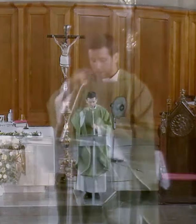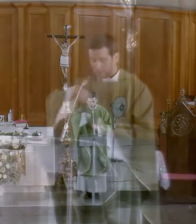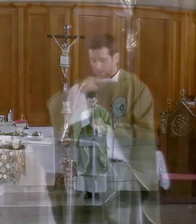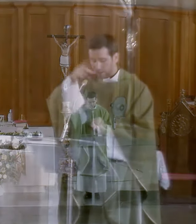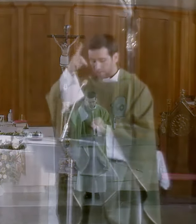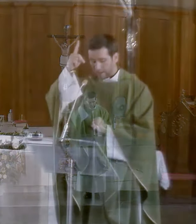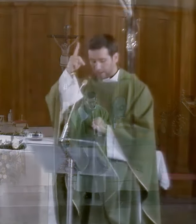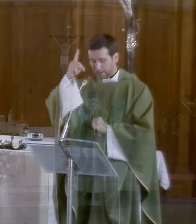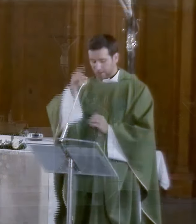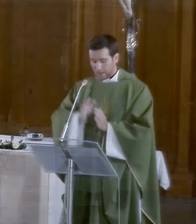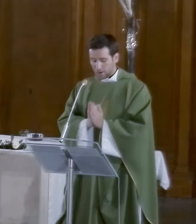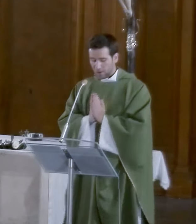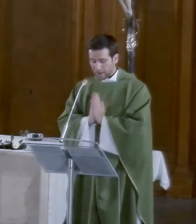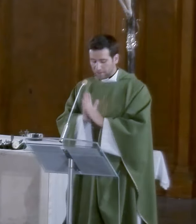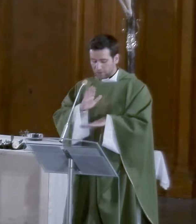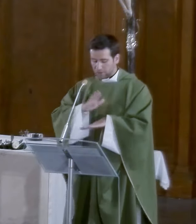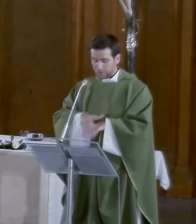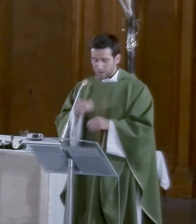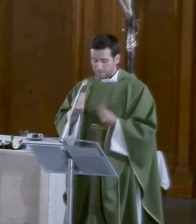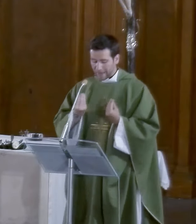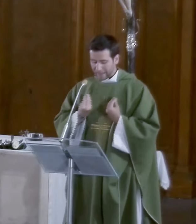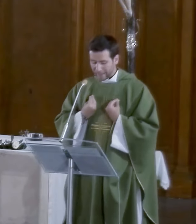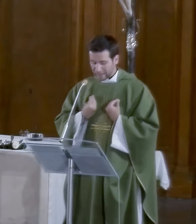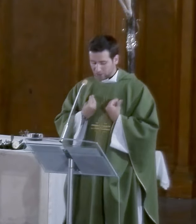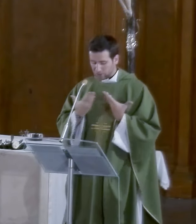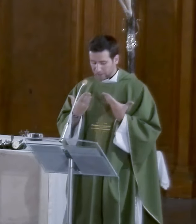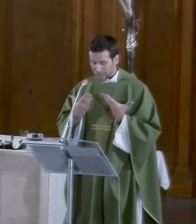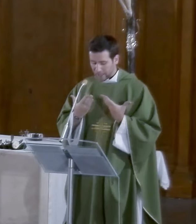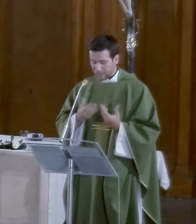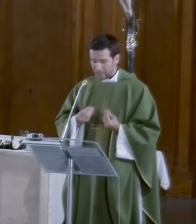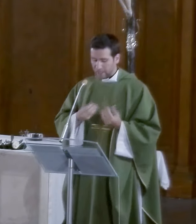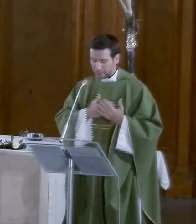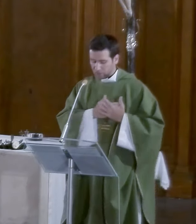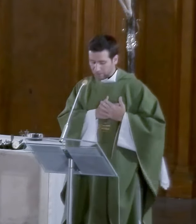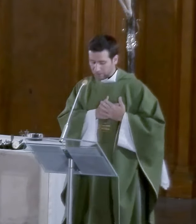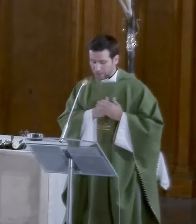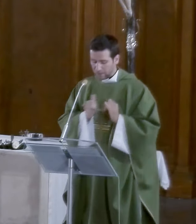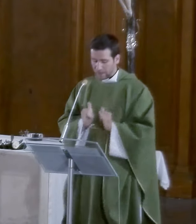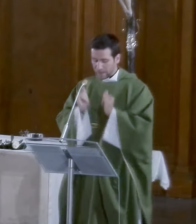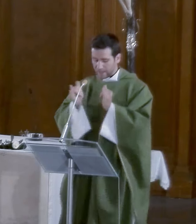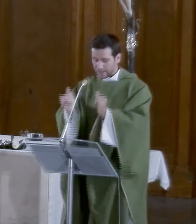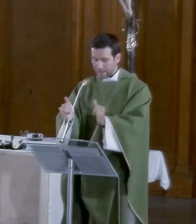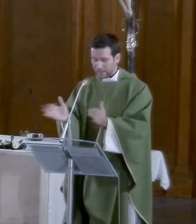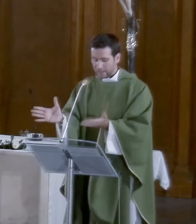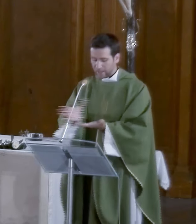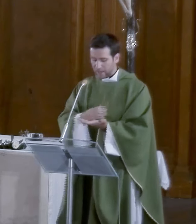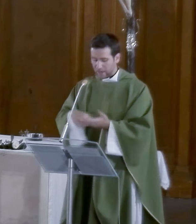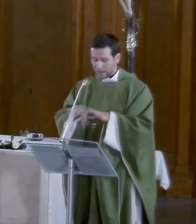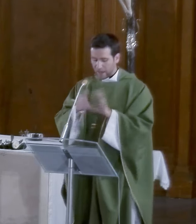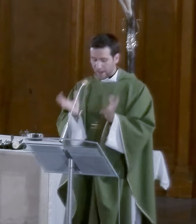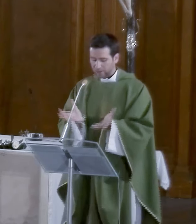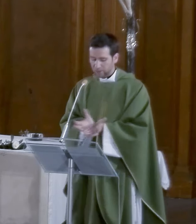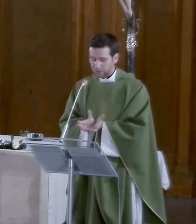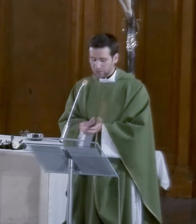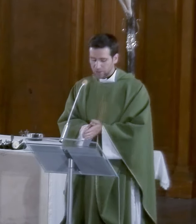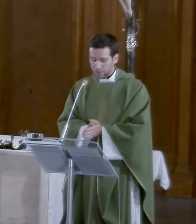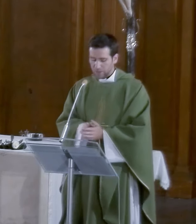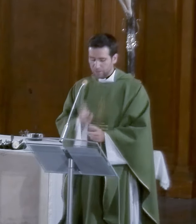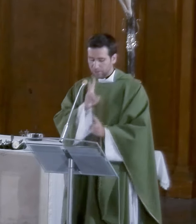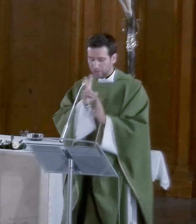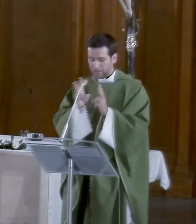Oremos a Dios nuestro Padre. Oremos para que su vida y su amor lleguen a